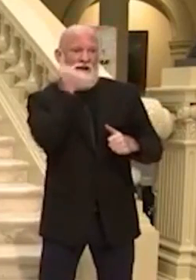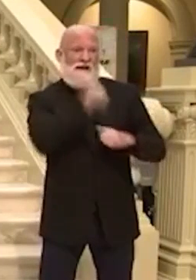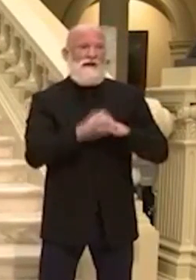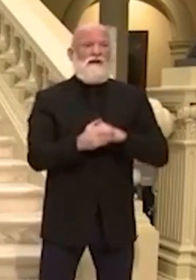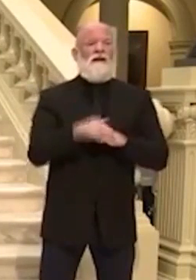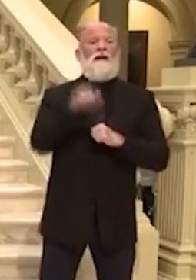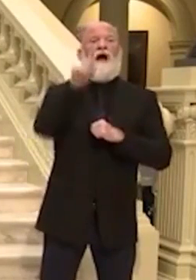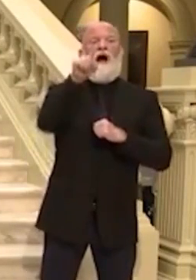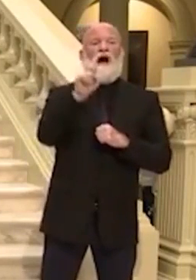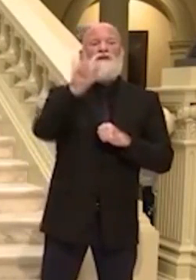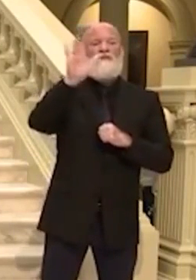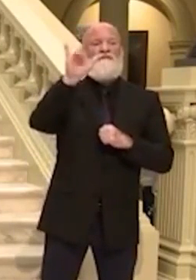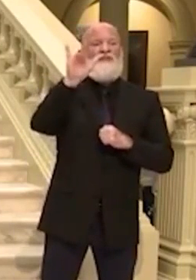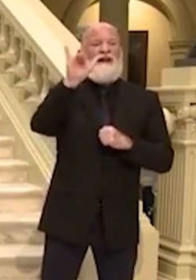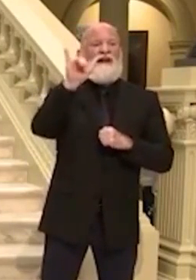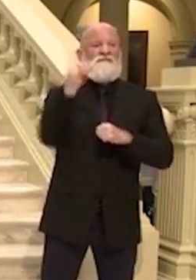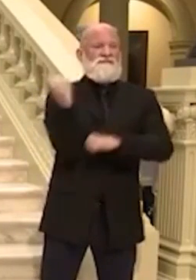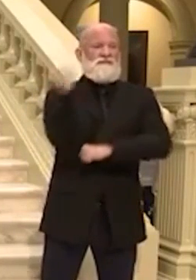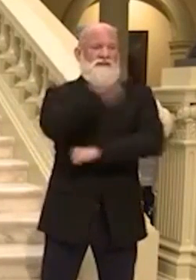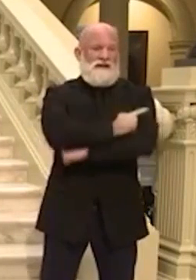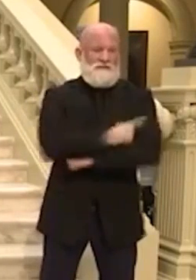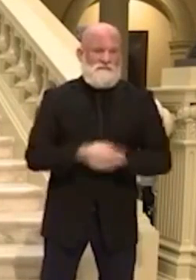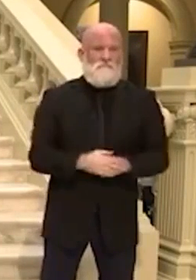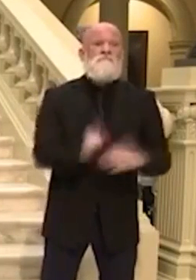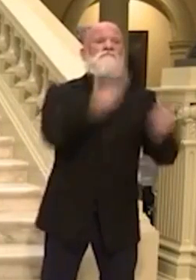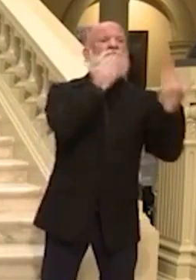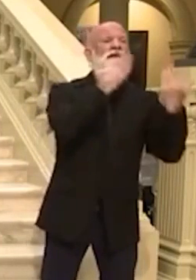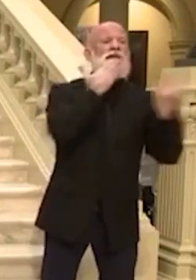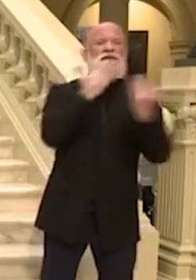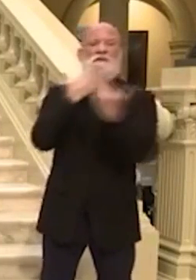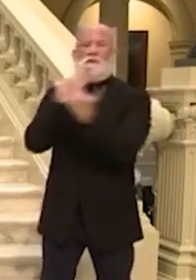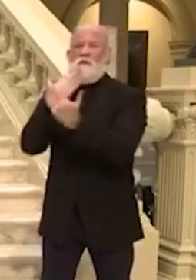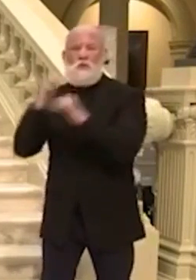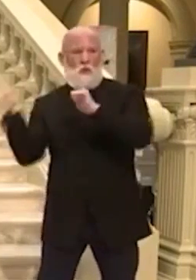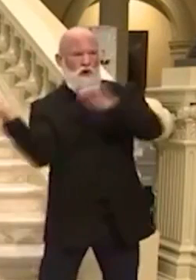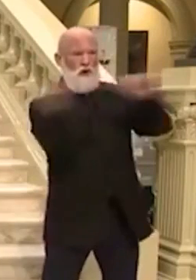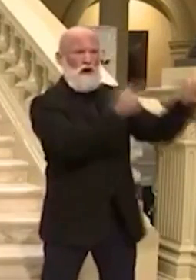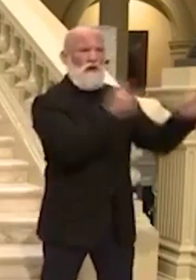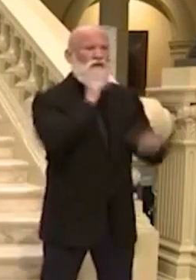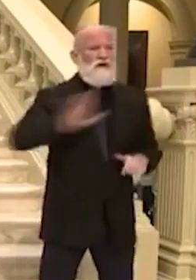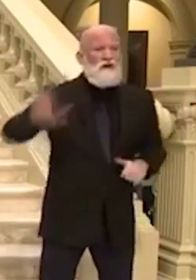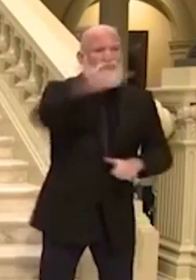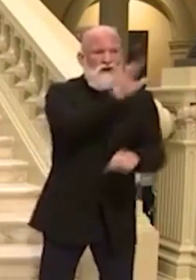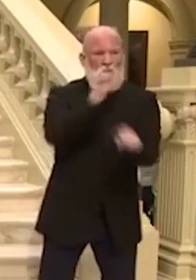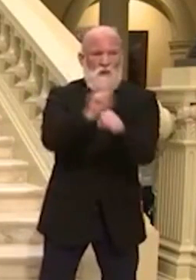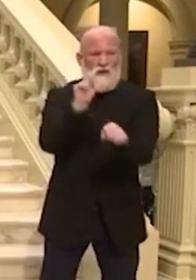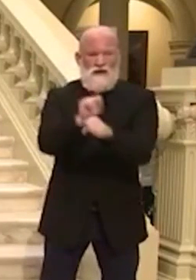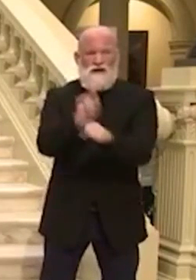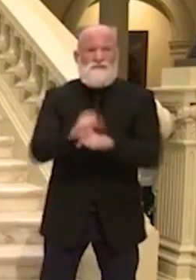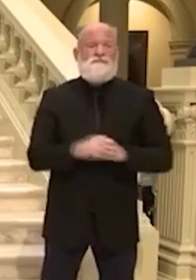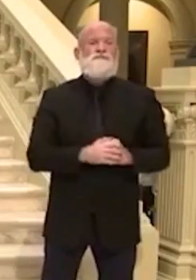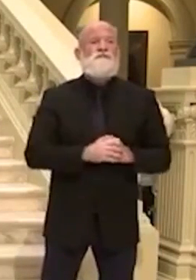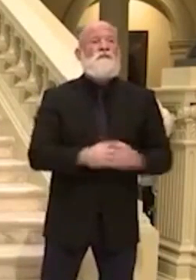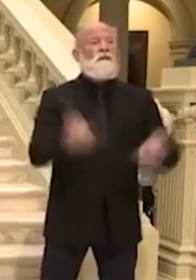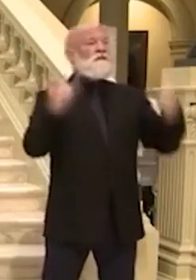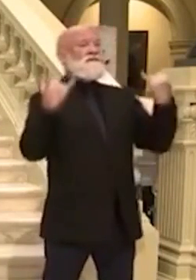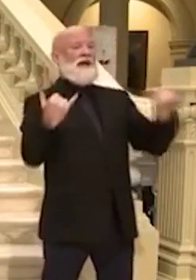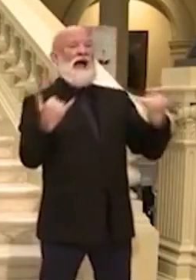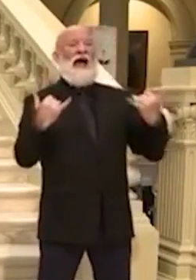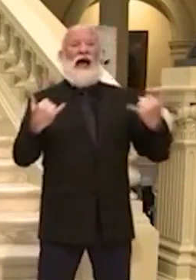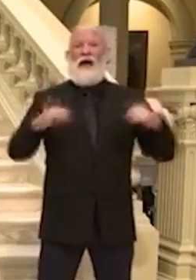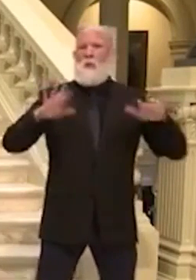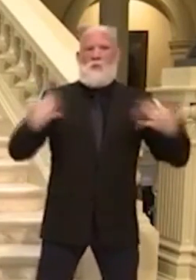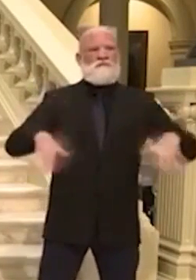otra persona, mantener distancia de 6 pies de aquellos con los que no se comparte la casa, lavarse las manos varias veces durante el día